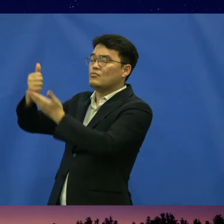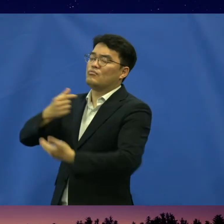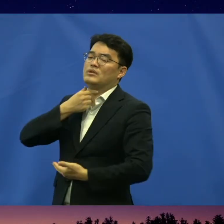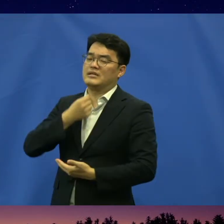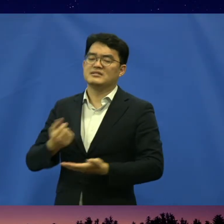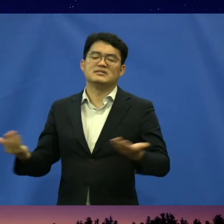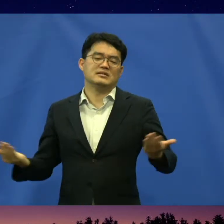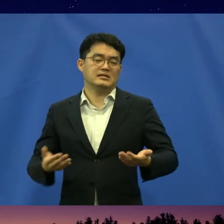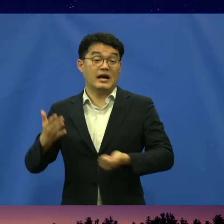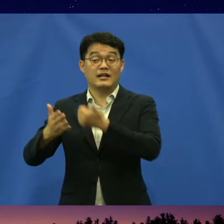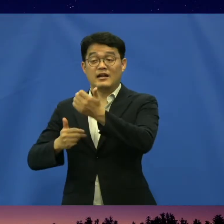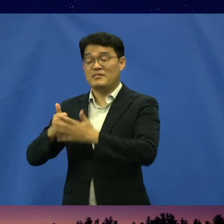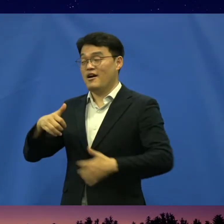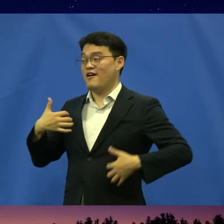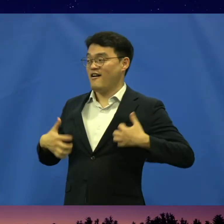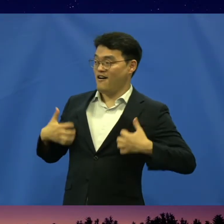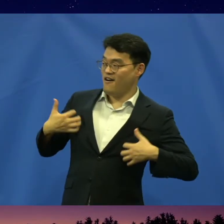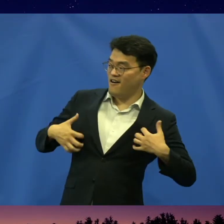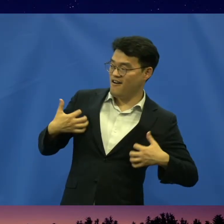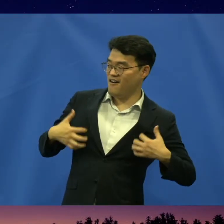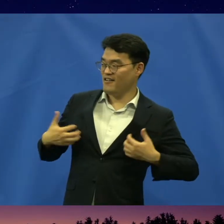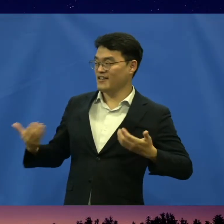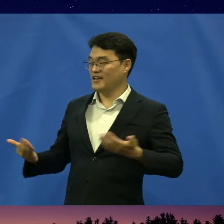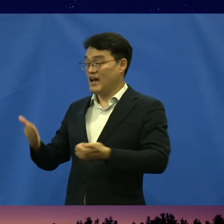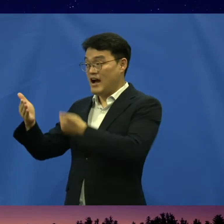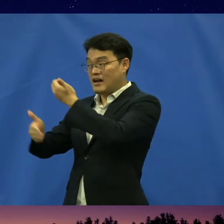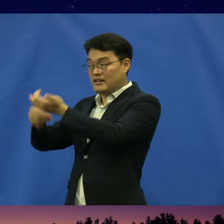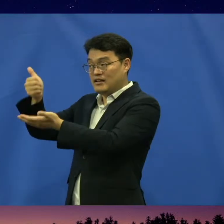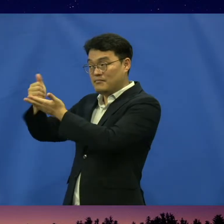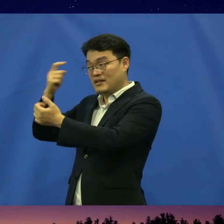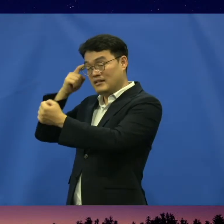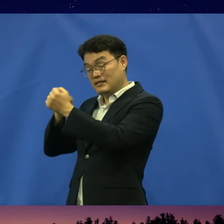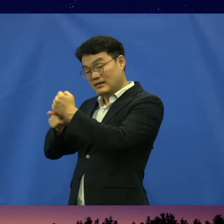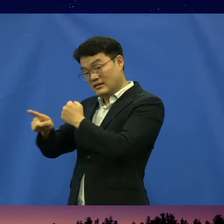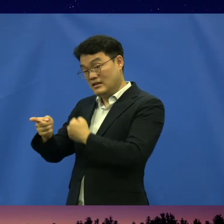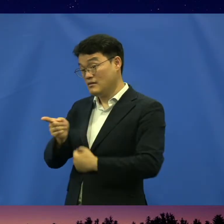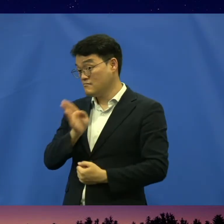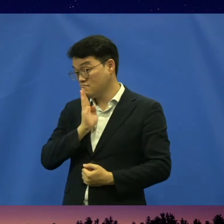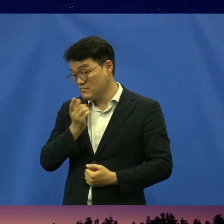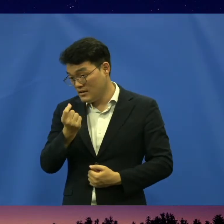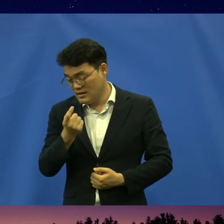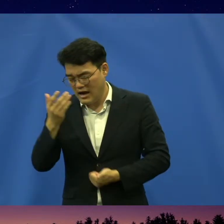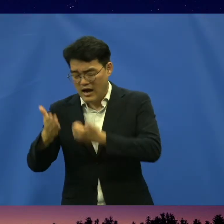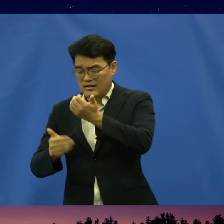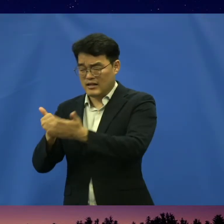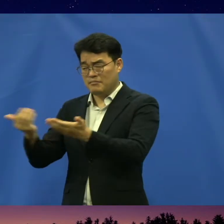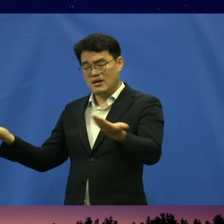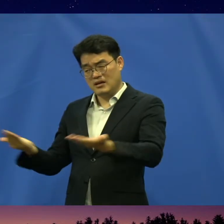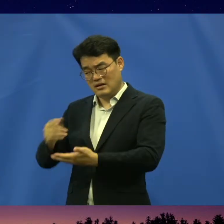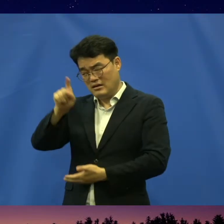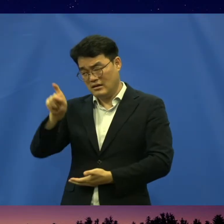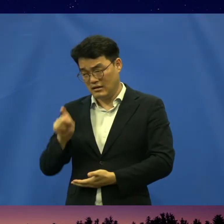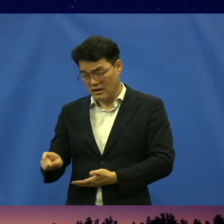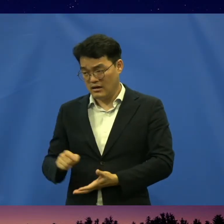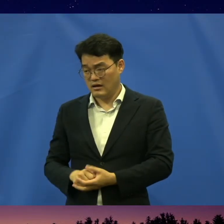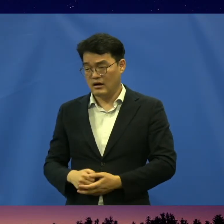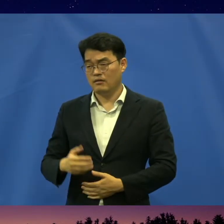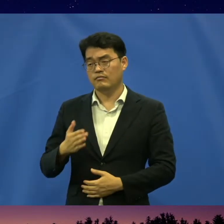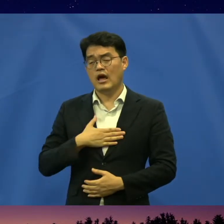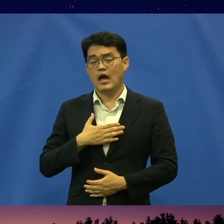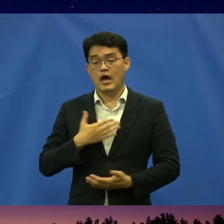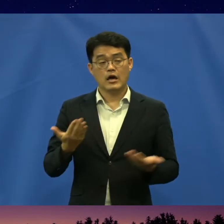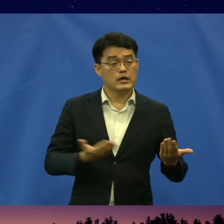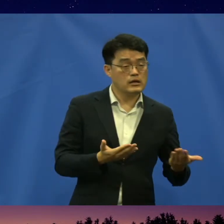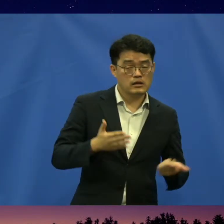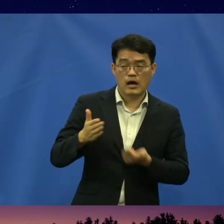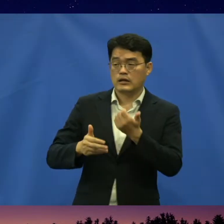하나님이 기뻐하시는 것? 하나님의 뜻인가? 하나님의 일인가? 내 일인가? 하나님의